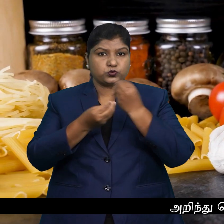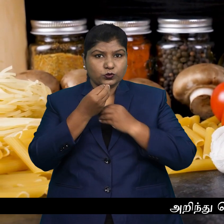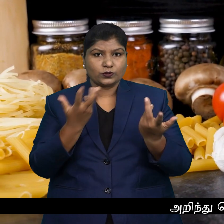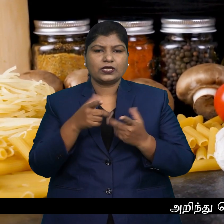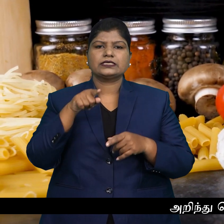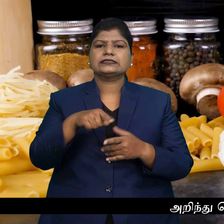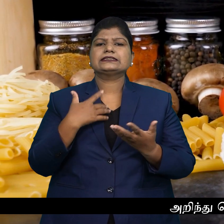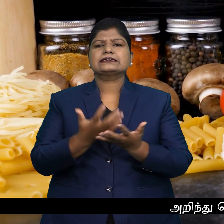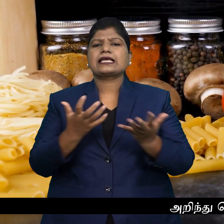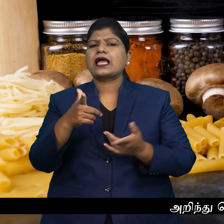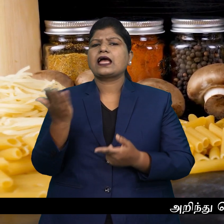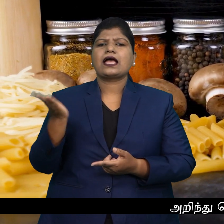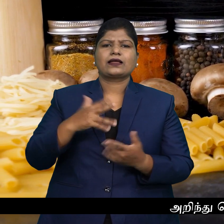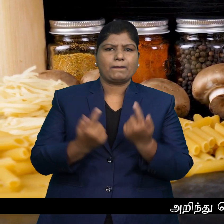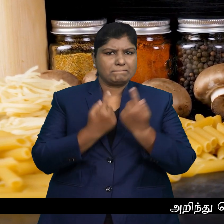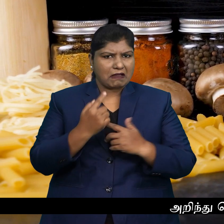முக்கியம்.